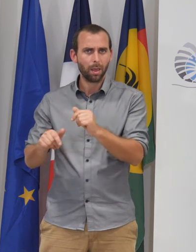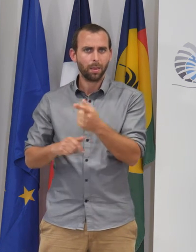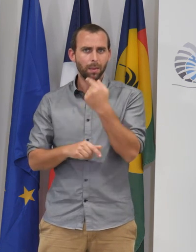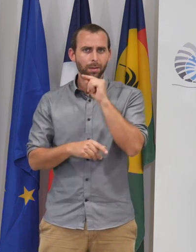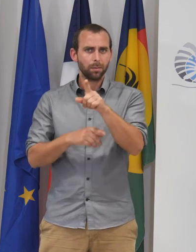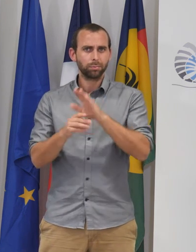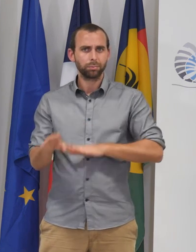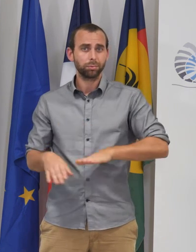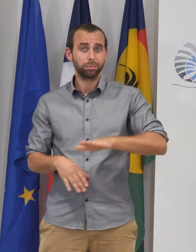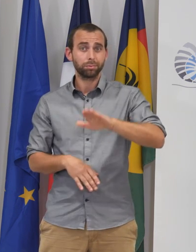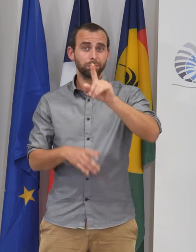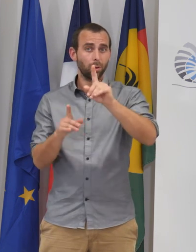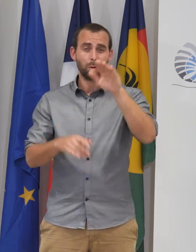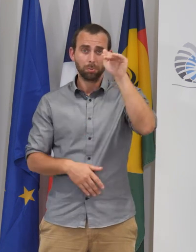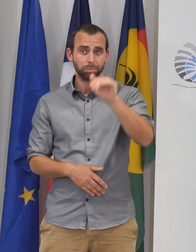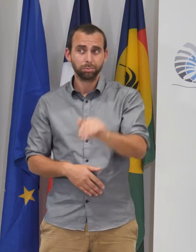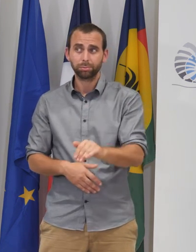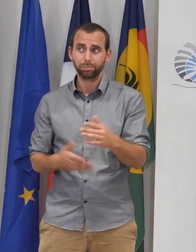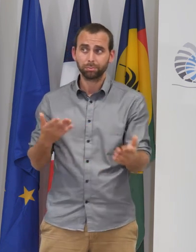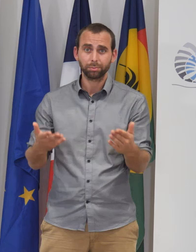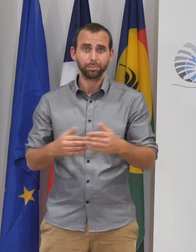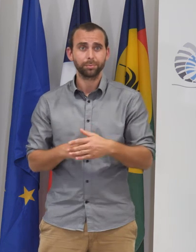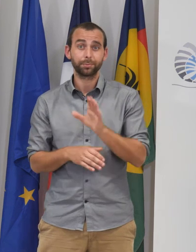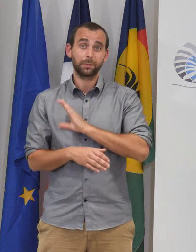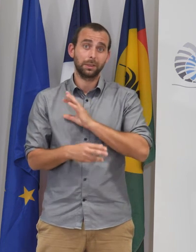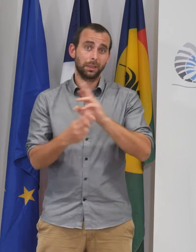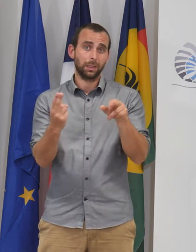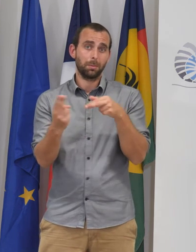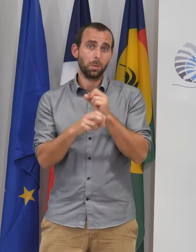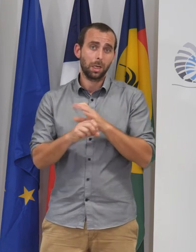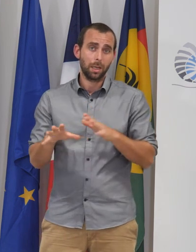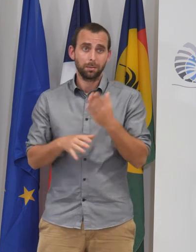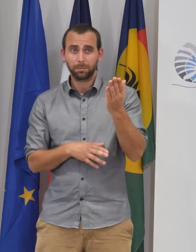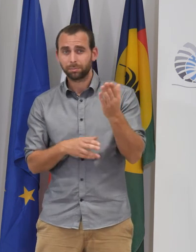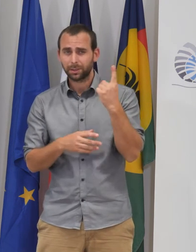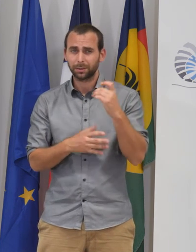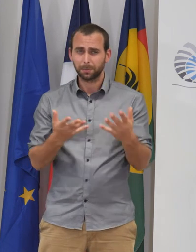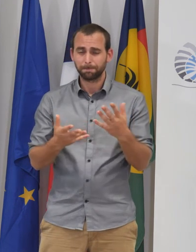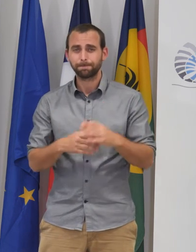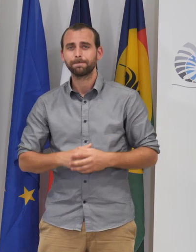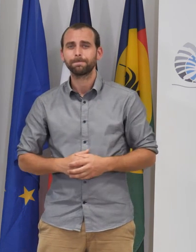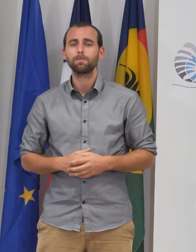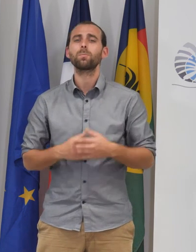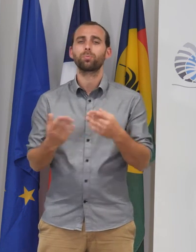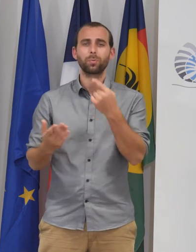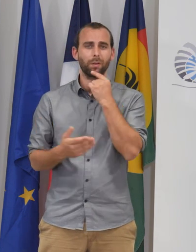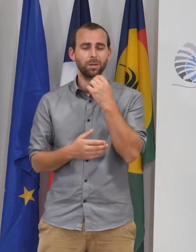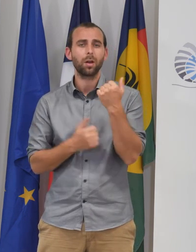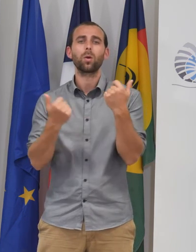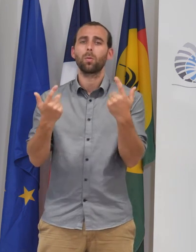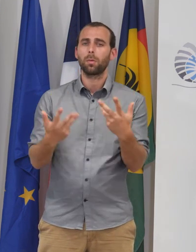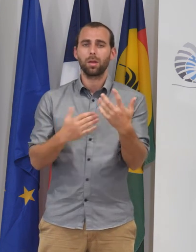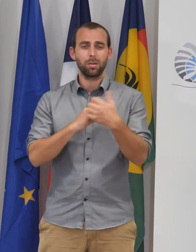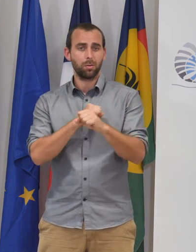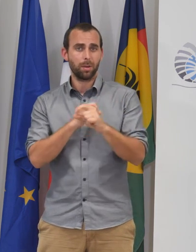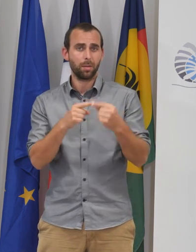que je suis clair d'ailleurs? Je vais essayer de répondre clairement. À partir de quand, de combien de semaines, on pourrait